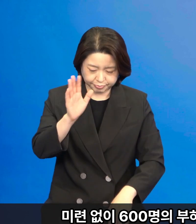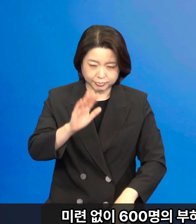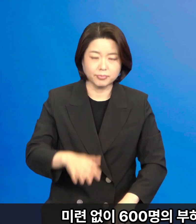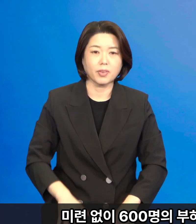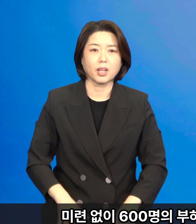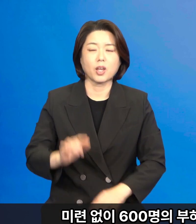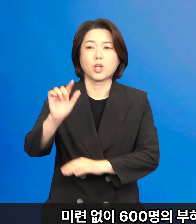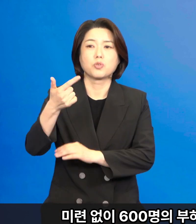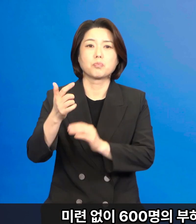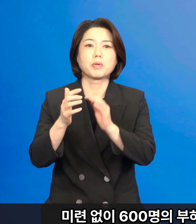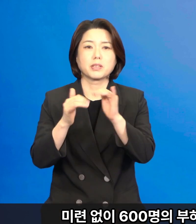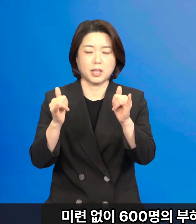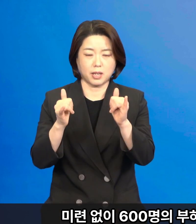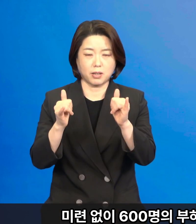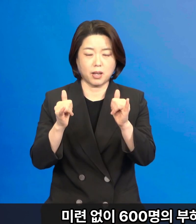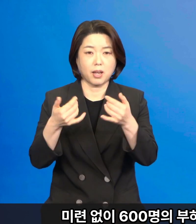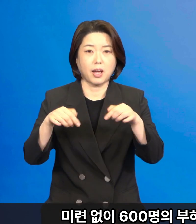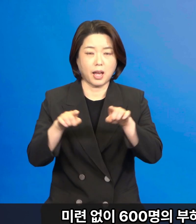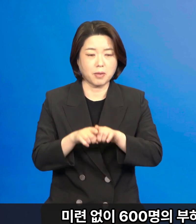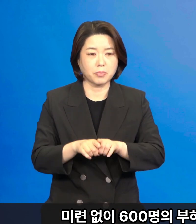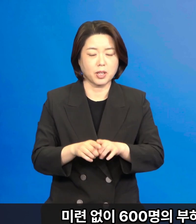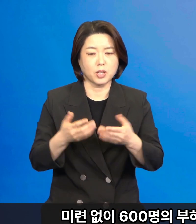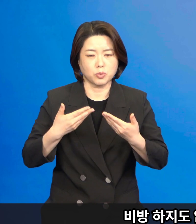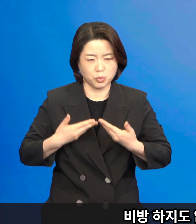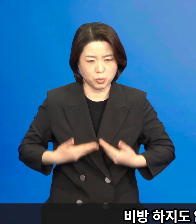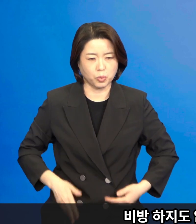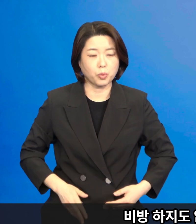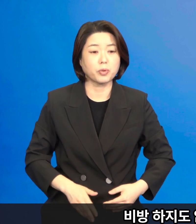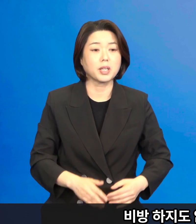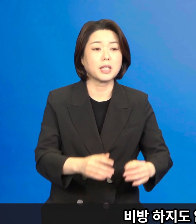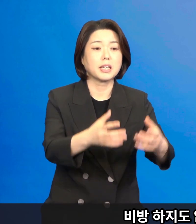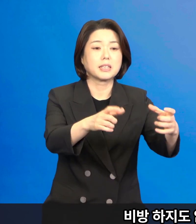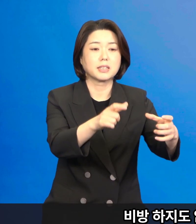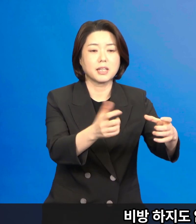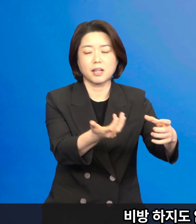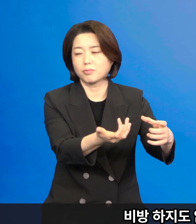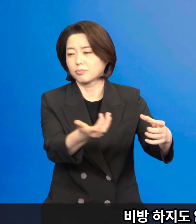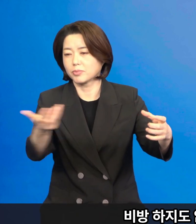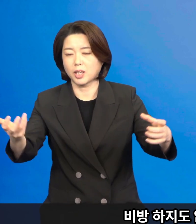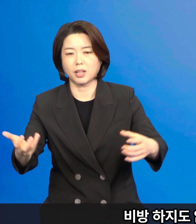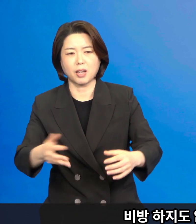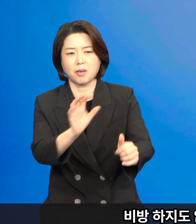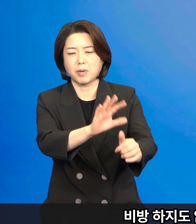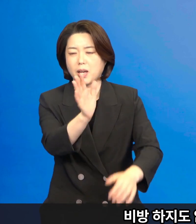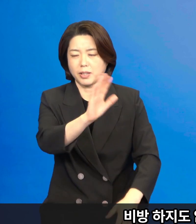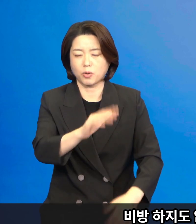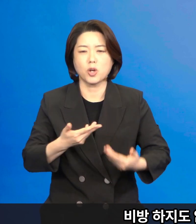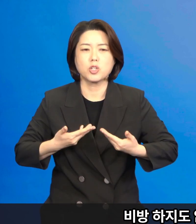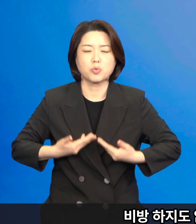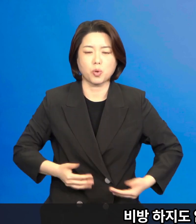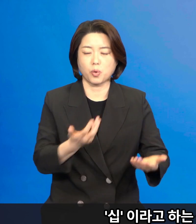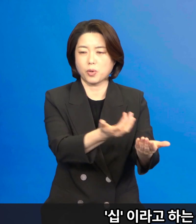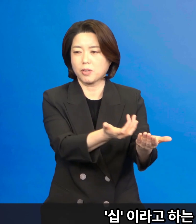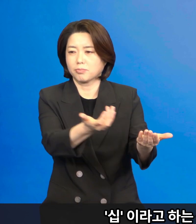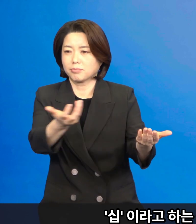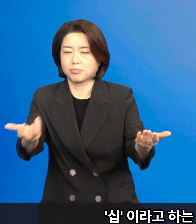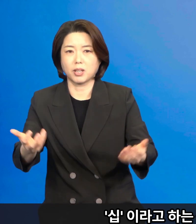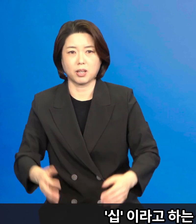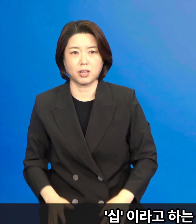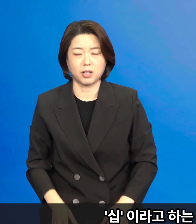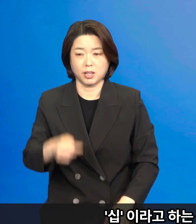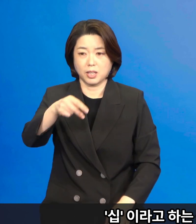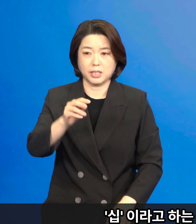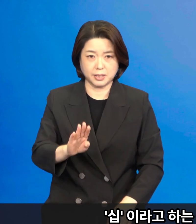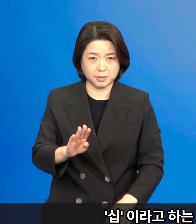부하와 함께 조용히 그일라를 떠납니다. 비방하지도 않고 그냥 조용히 떠나서 십이라고